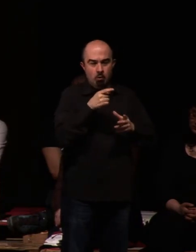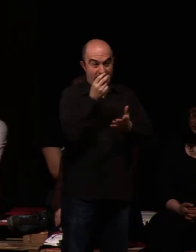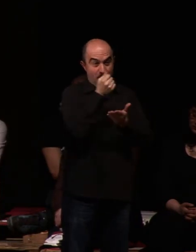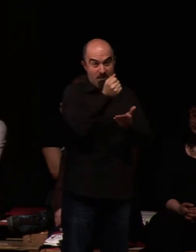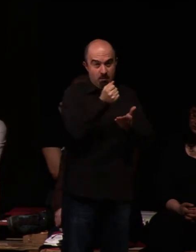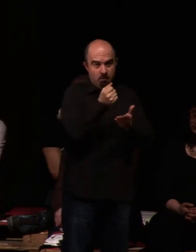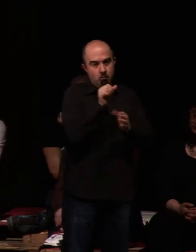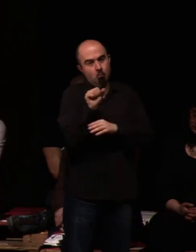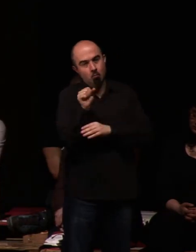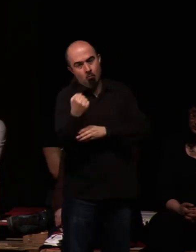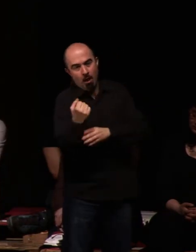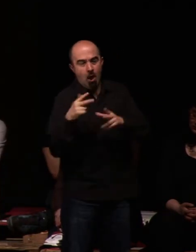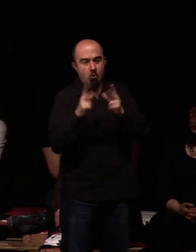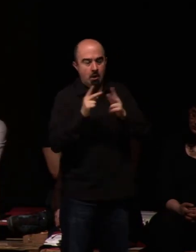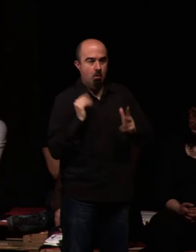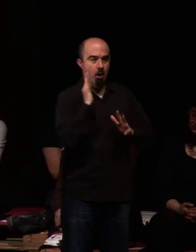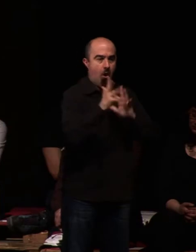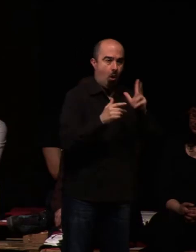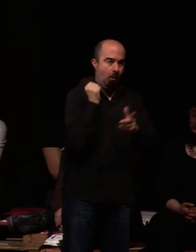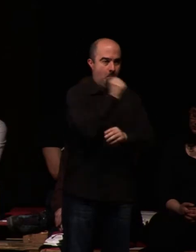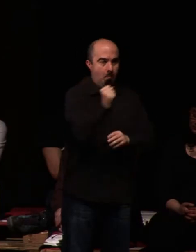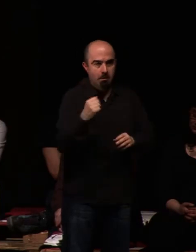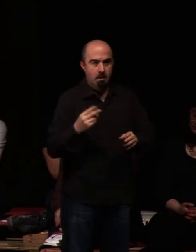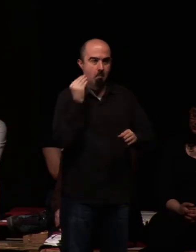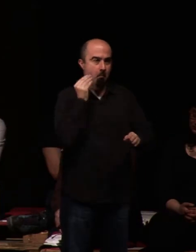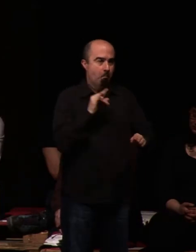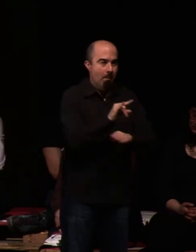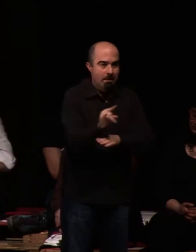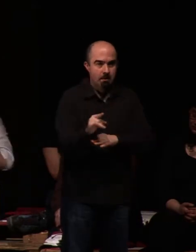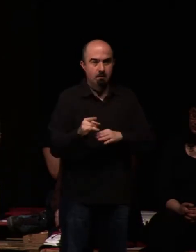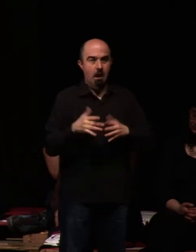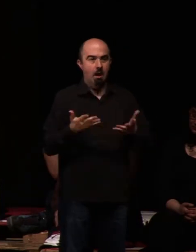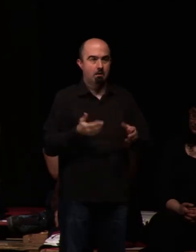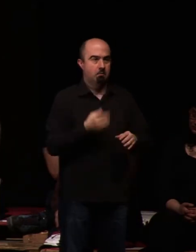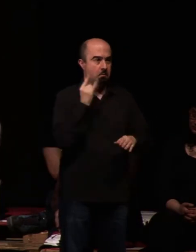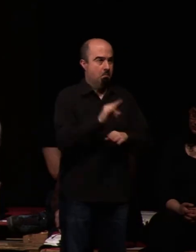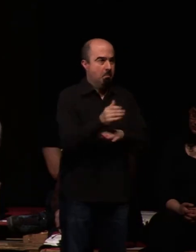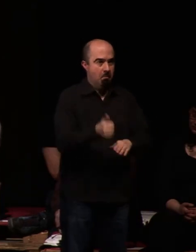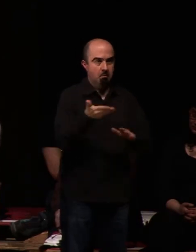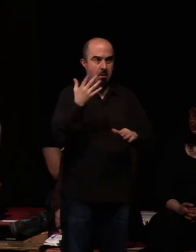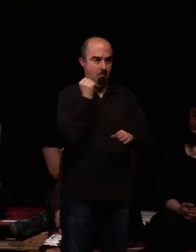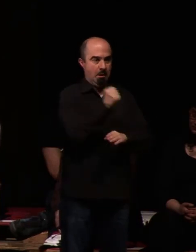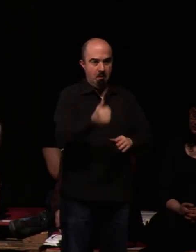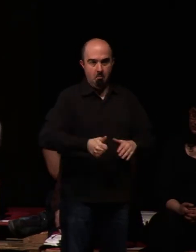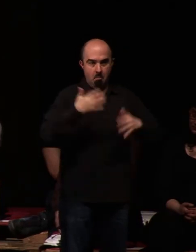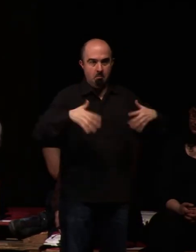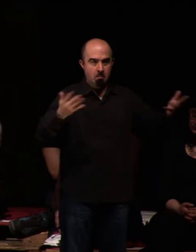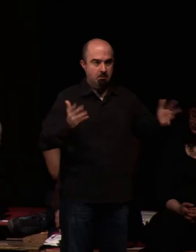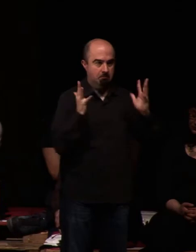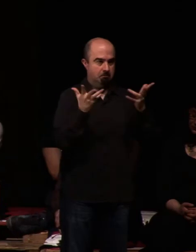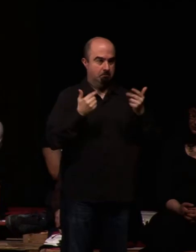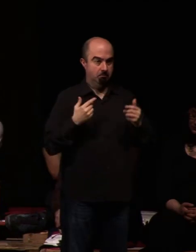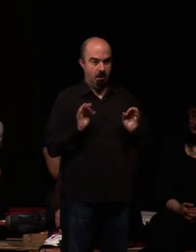sempre ha sigut robar, matar i mentir. Avui, robar més, mentir més alt i matar amb més